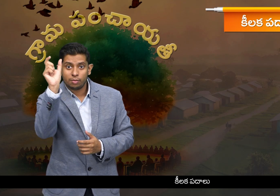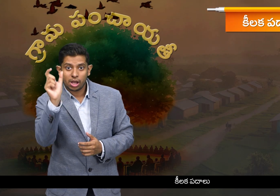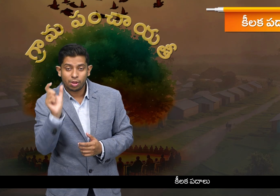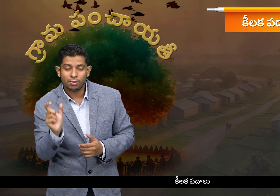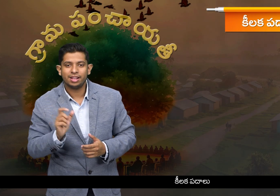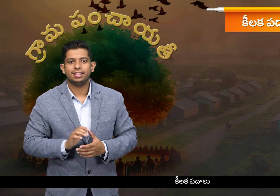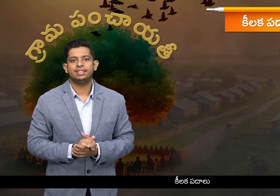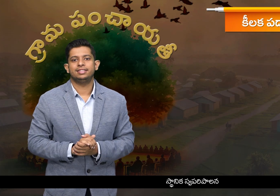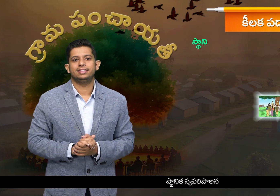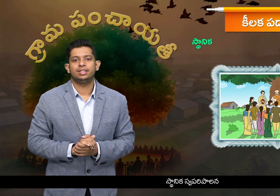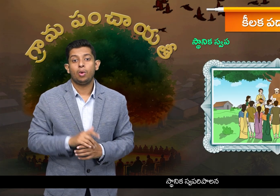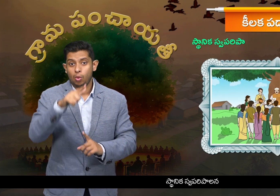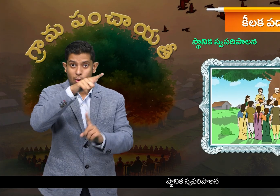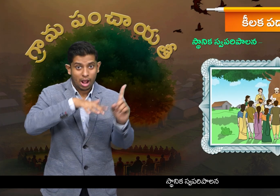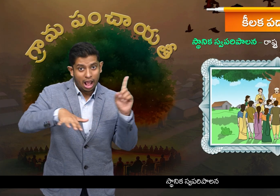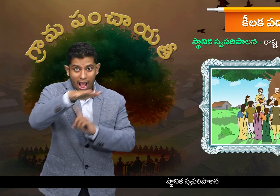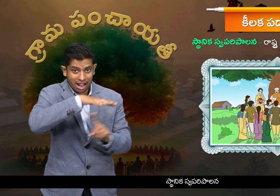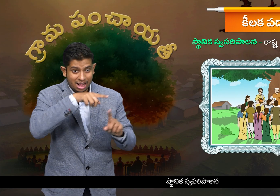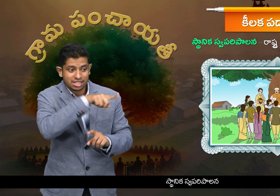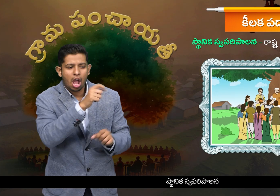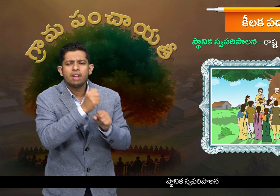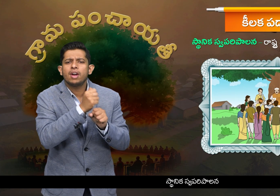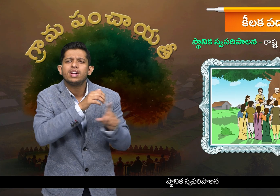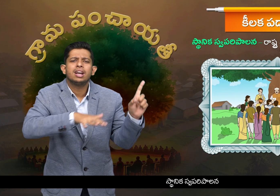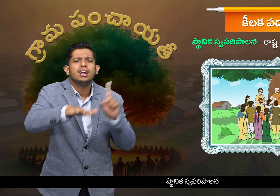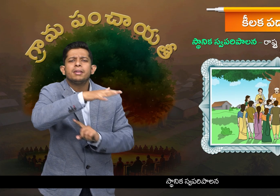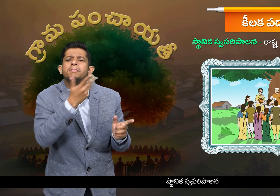కీలక పదాలు. స్థానిక స్వపరిపాలన